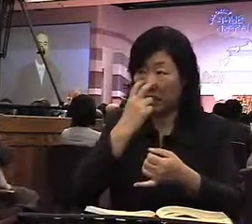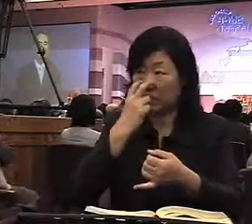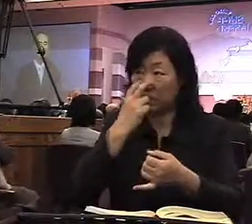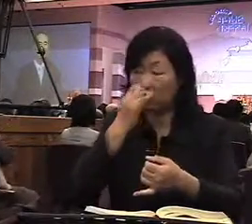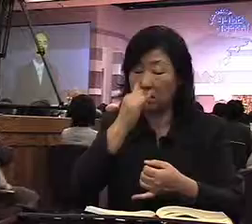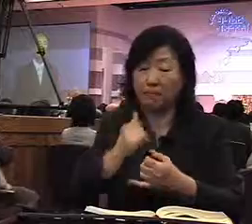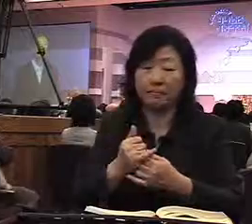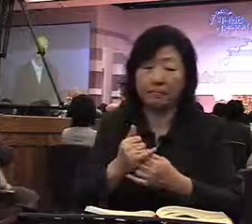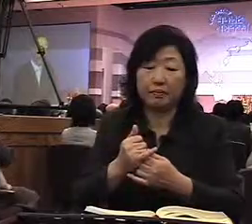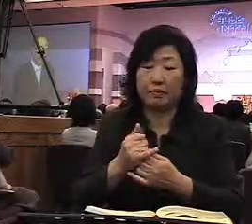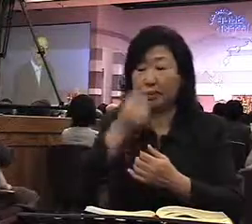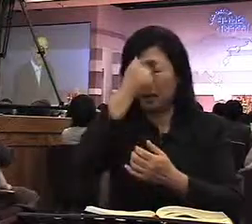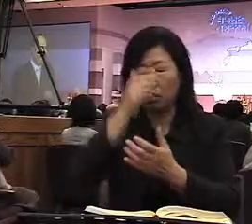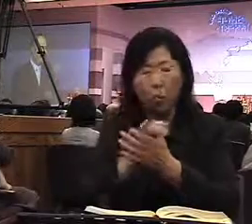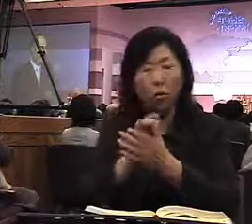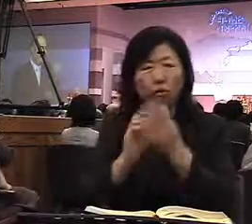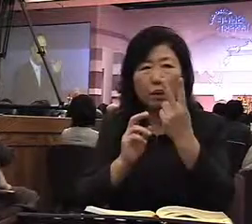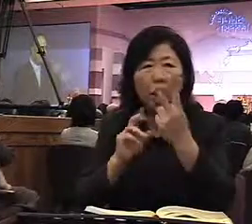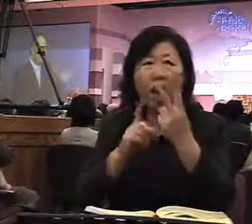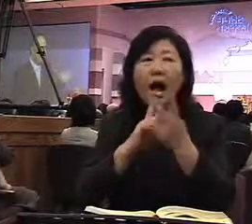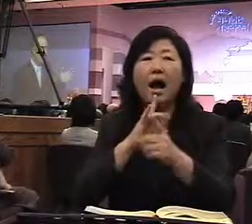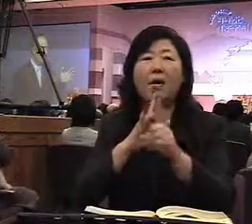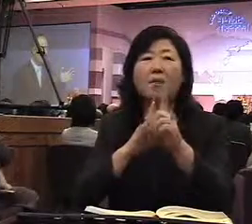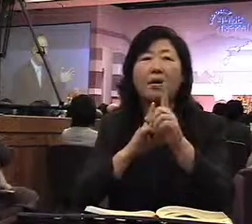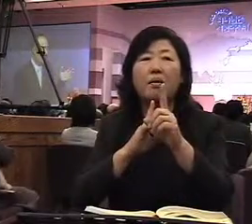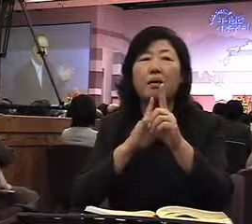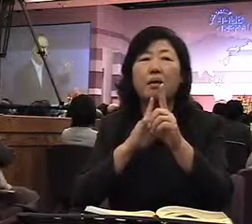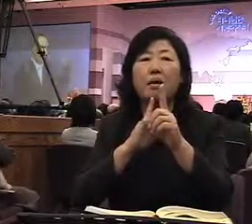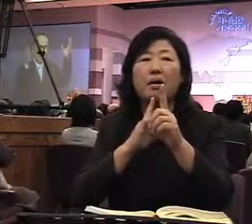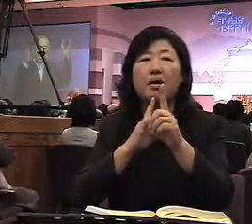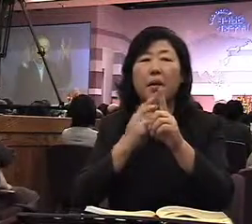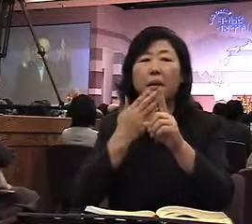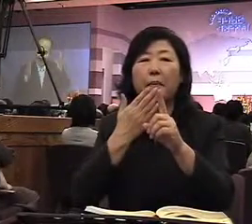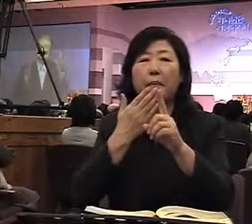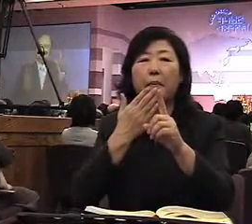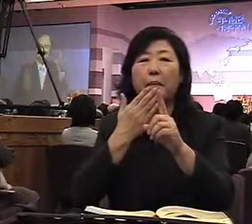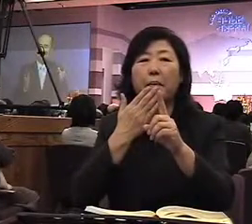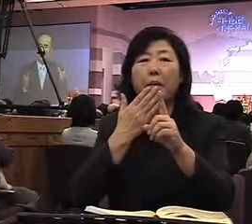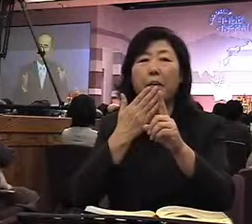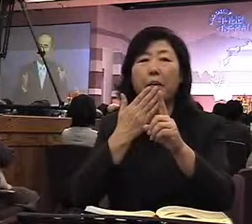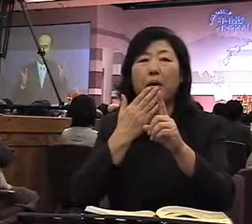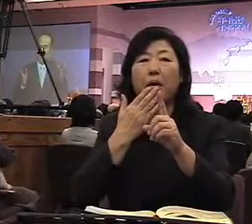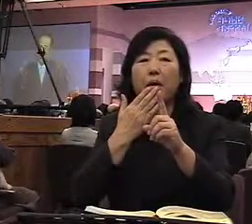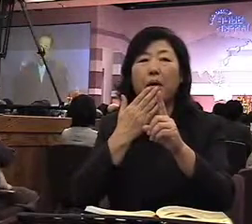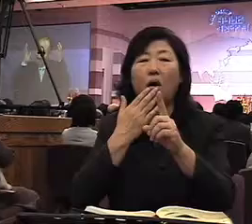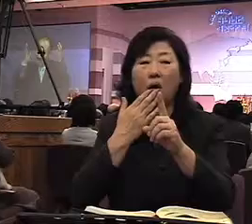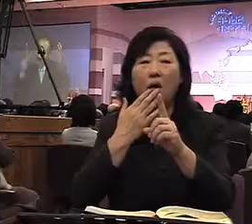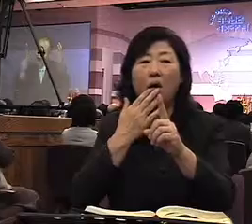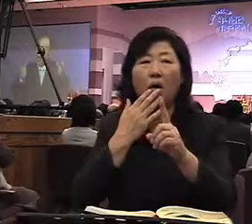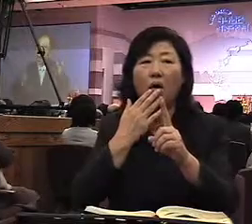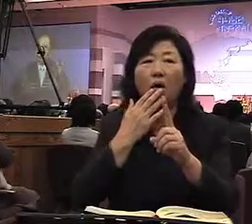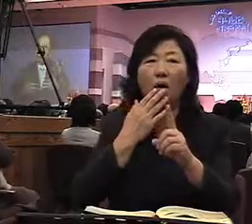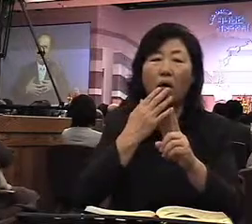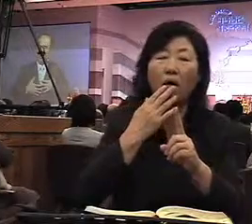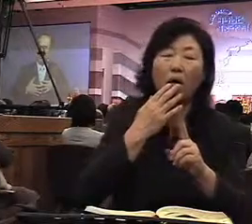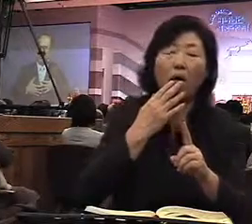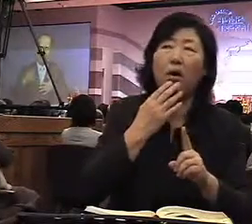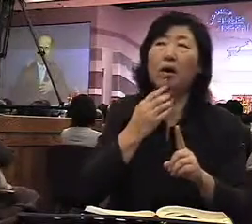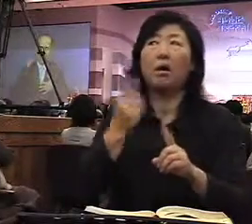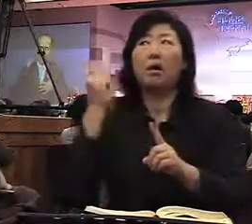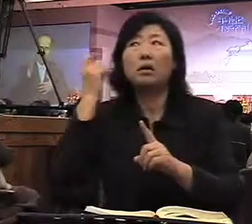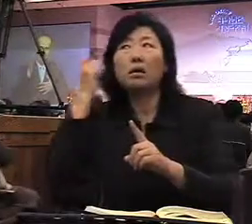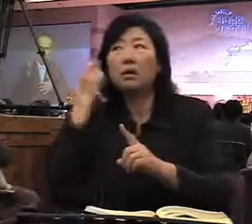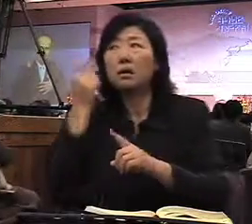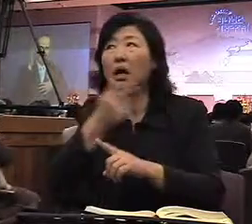저는 그래서 기도 두 번 하지 않아요. 한 번 하고 나머지는요, 가능한 한 주셨으니 감사합니다. 제 기도를 들었으니 감사합니다.